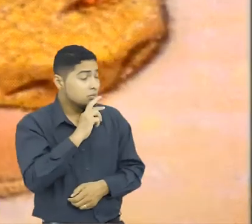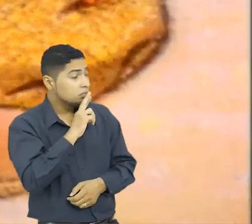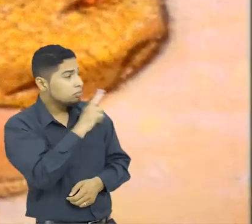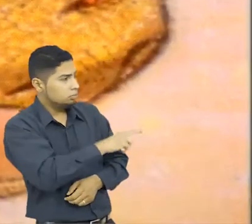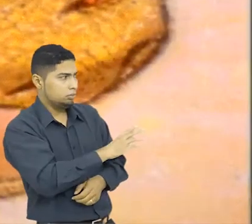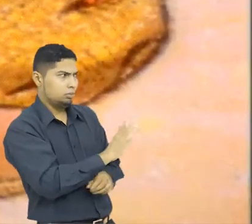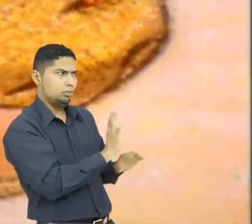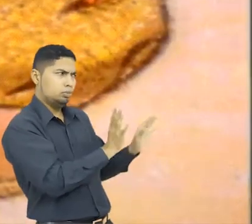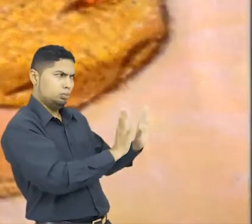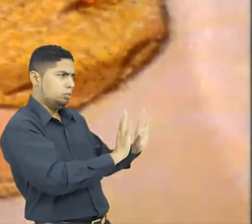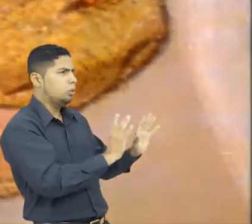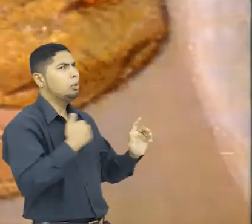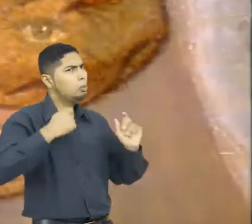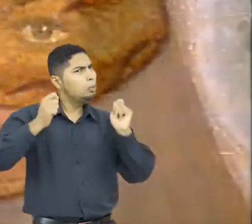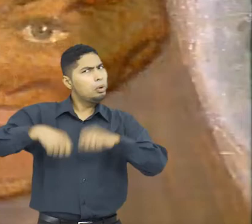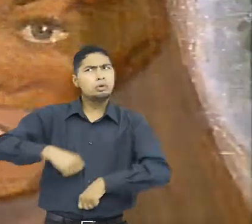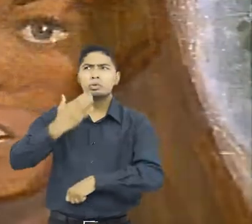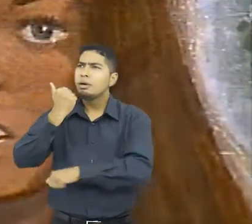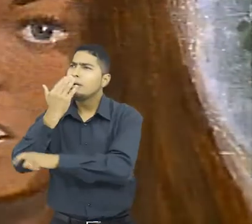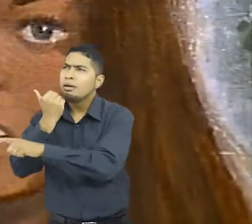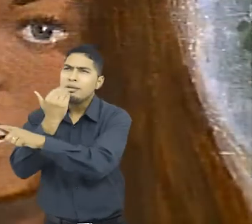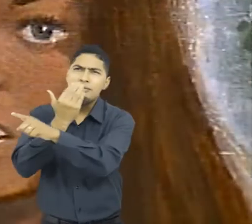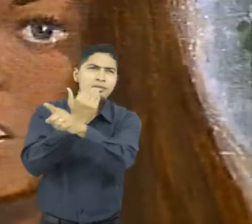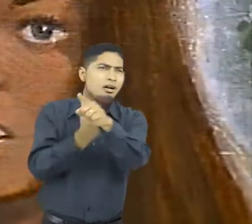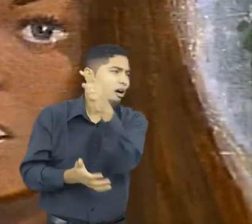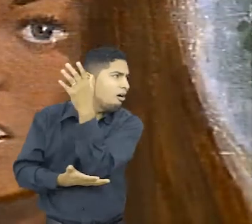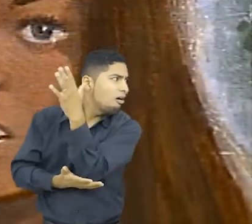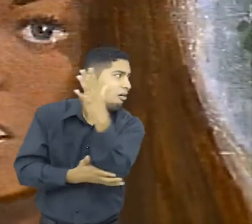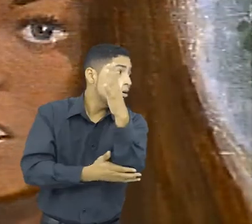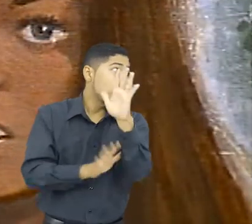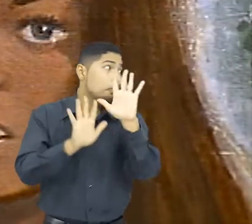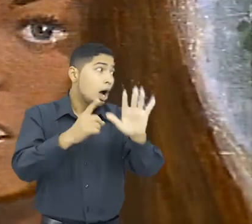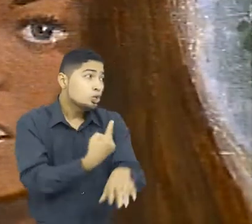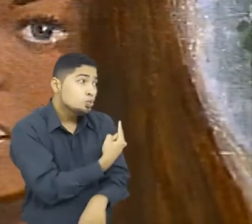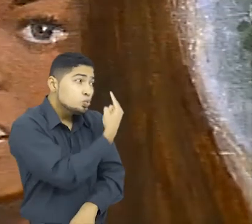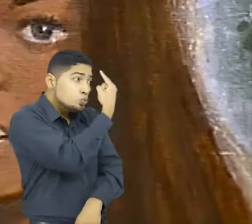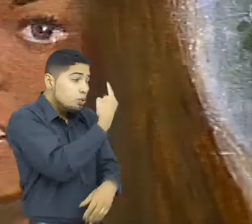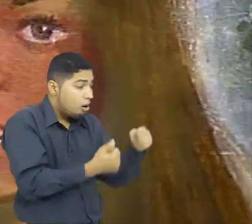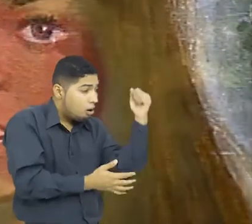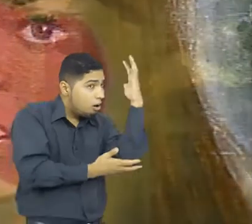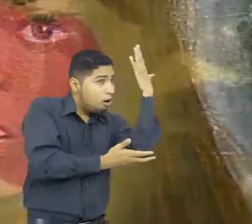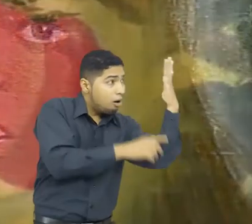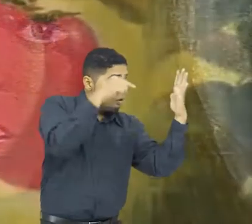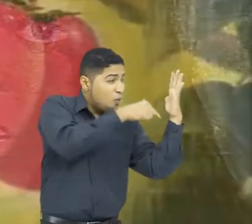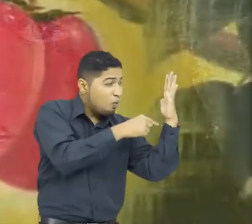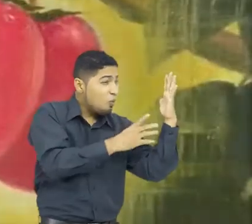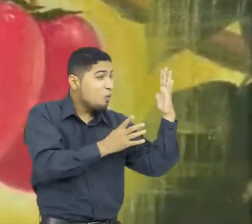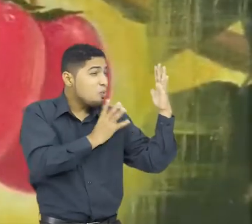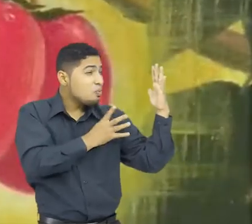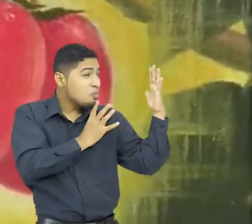respondeu: não, podemos comer de todas as árvores, menos daquela que está no meio do jardim, porque Deus